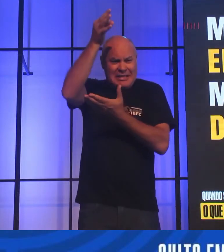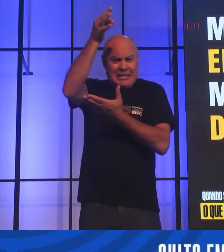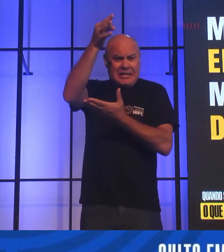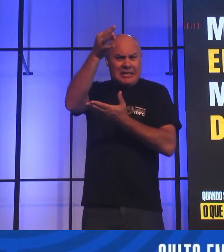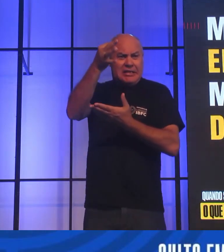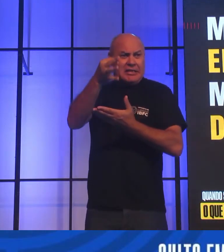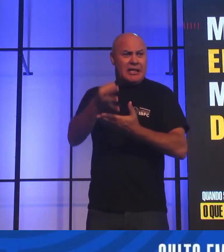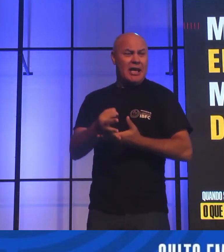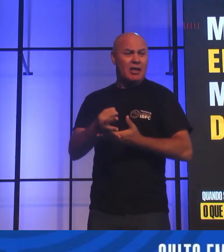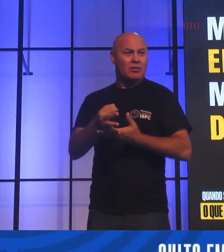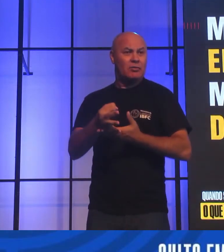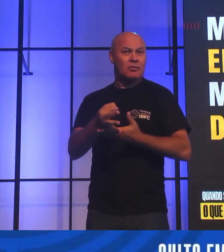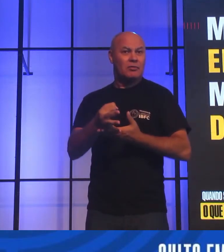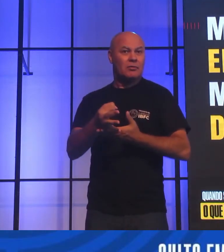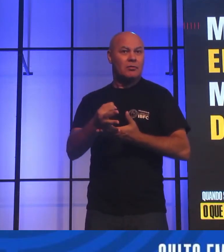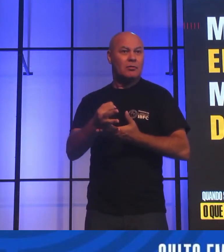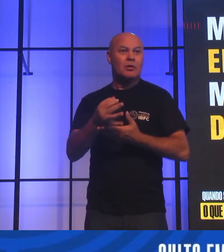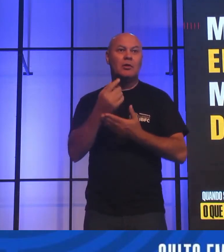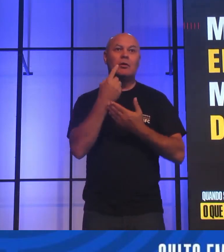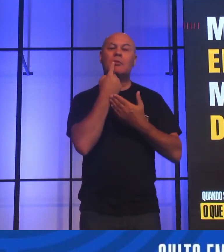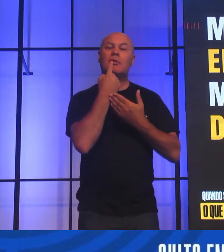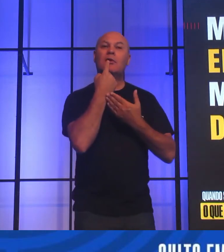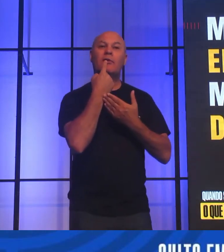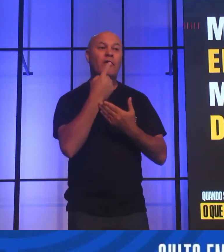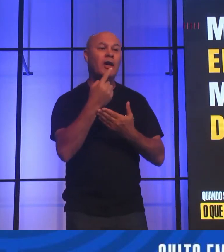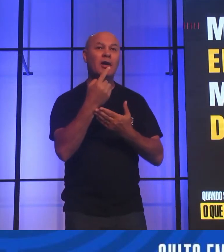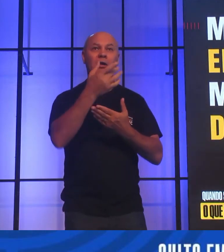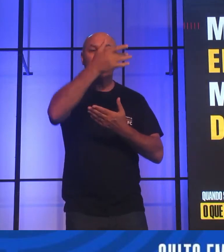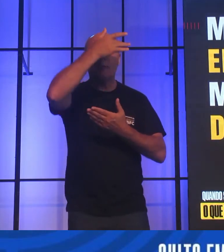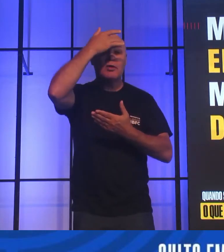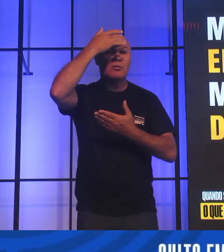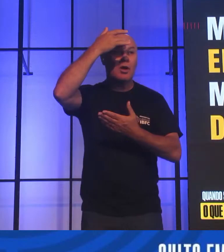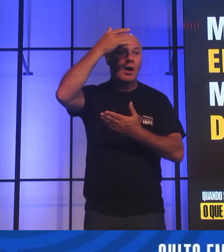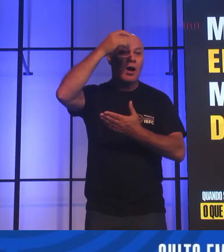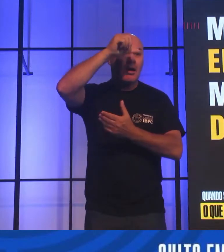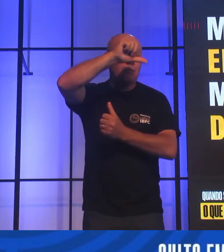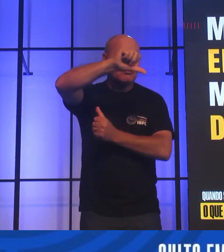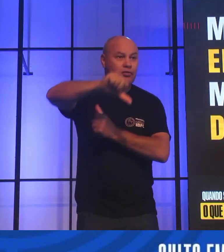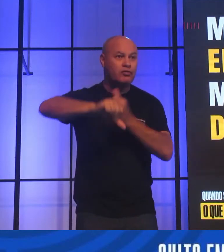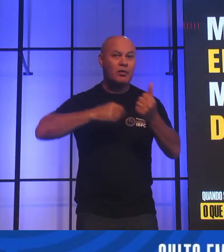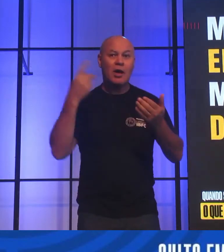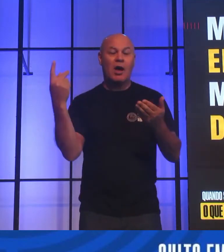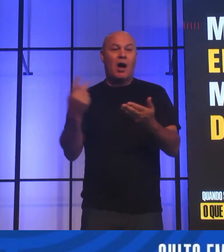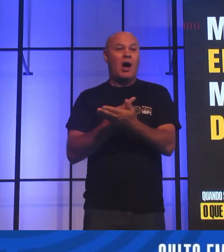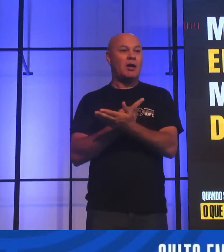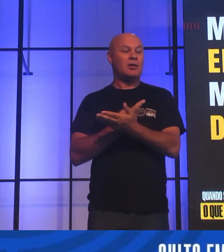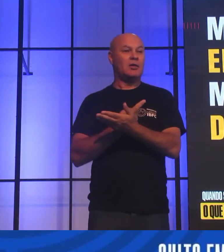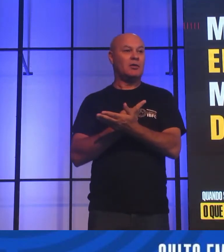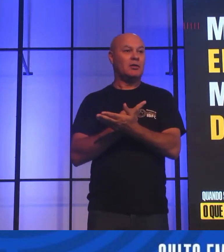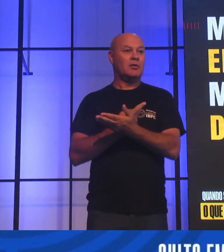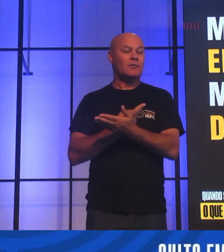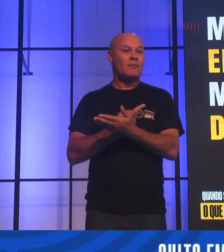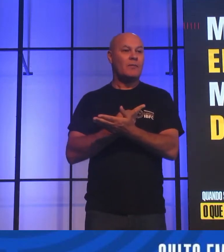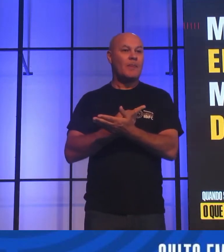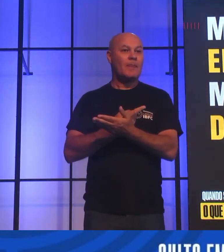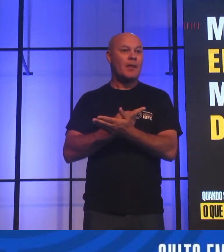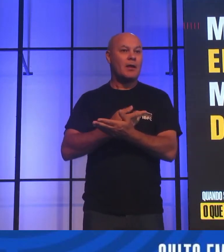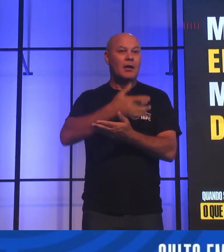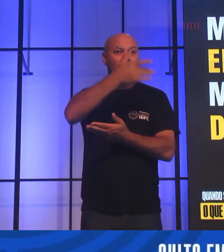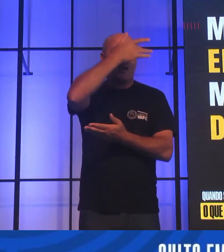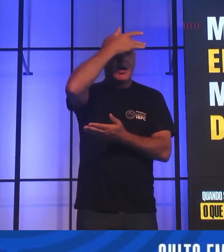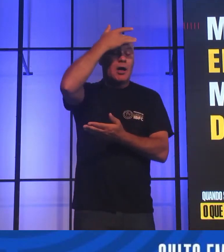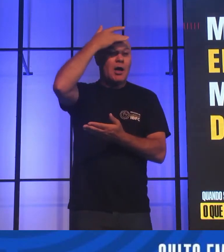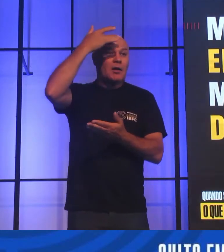totalmente errada e equivocada, e muitas pessoas destroem a sua vida, destroem a sua